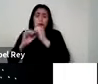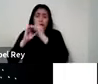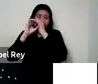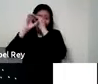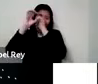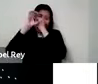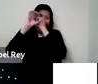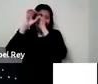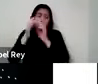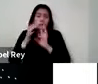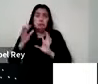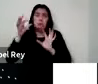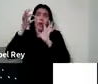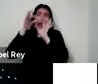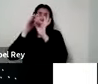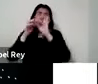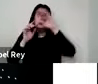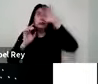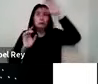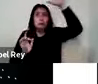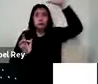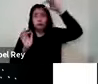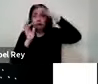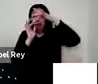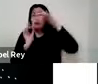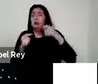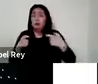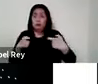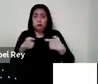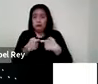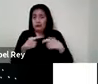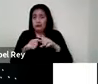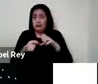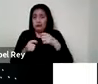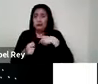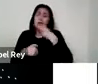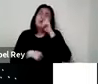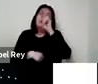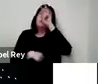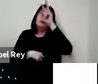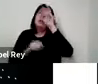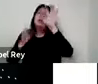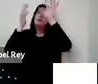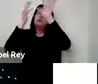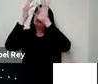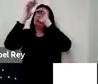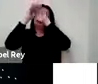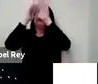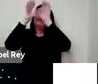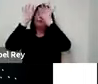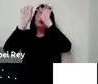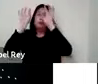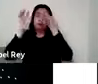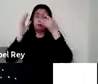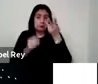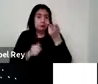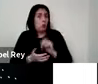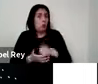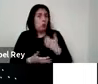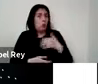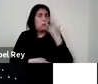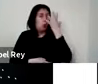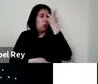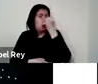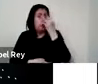se anclan satelitalmente con internet, y básicamente puedes ver los asteroides. Eso en realidad es tan